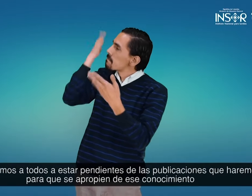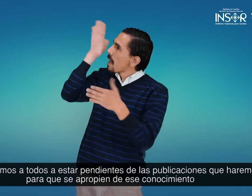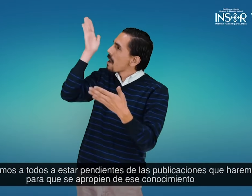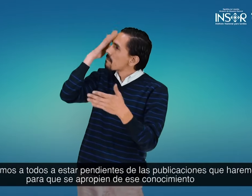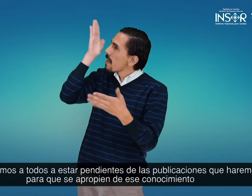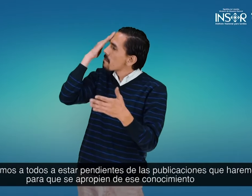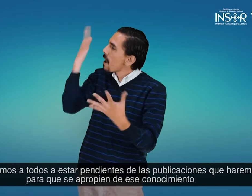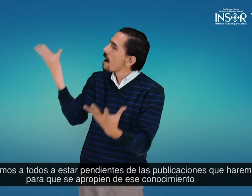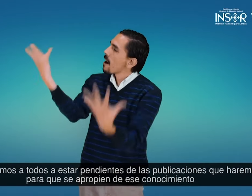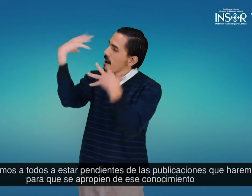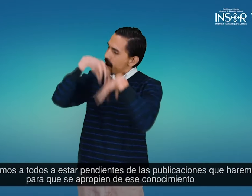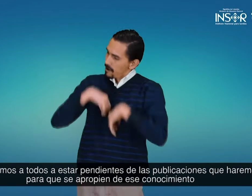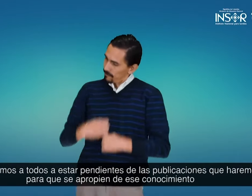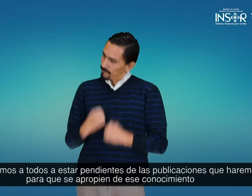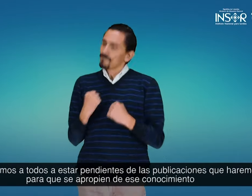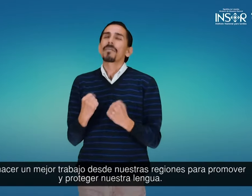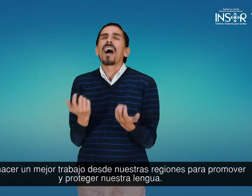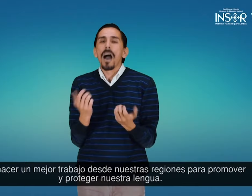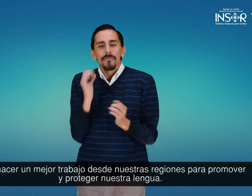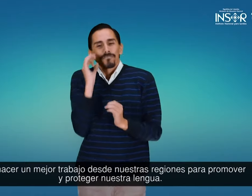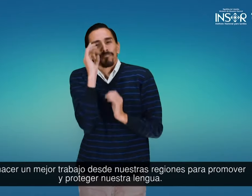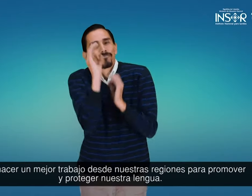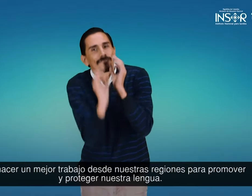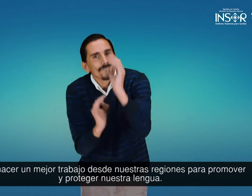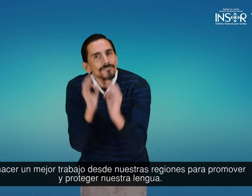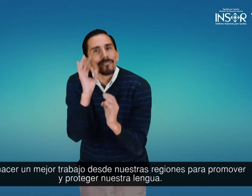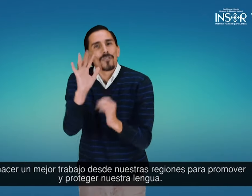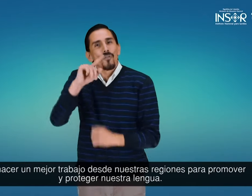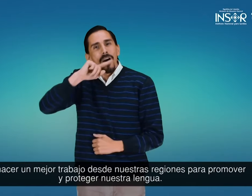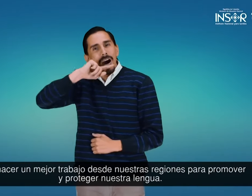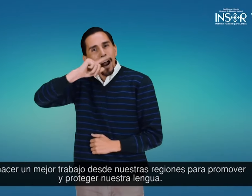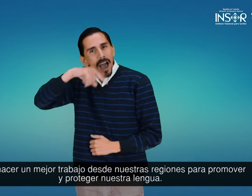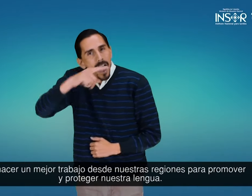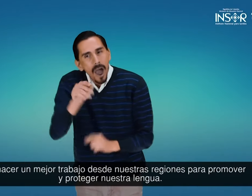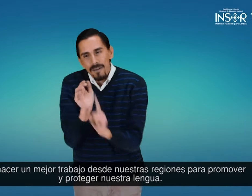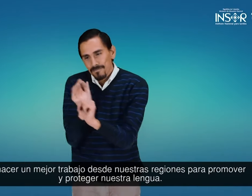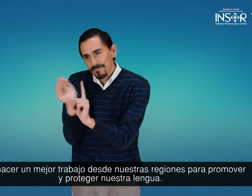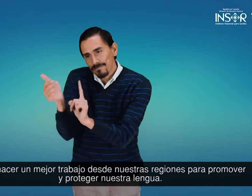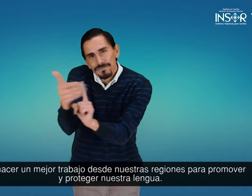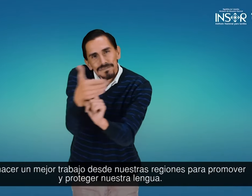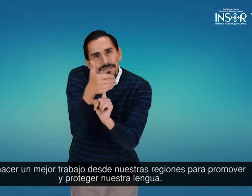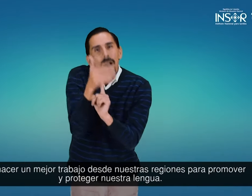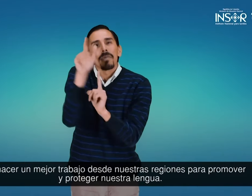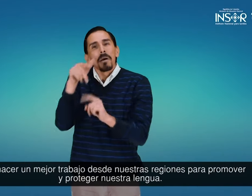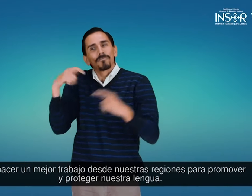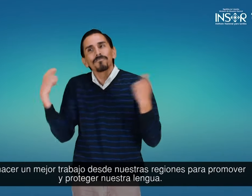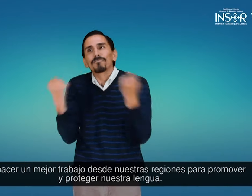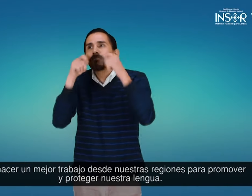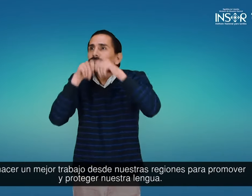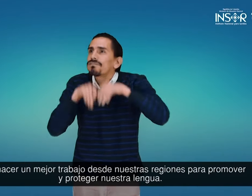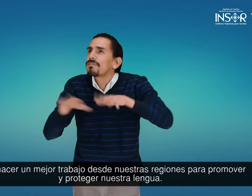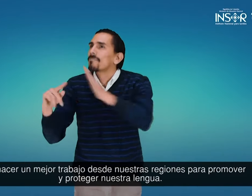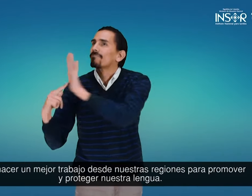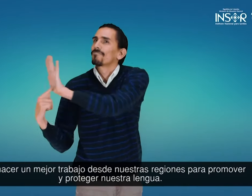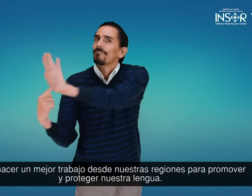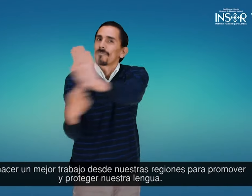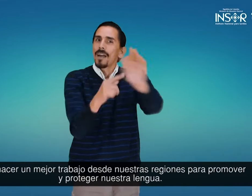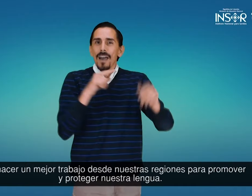conocimiento. Y así, hacer un mejor trabajo desde nuestras regiones para promover